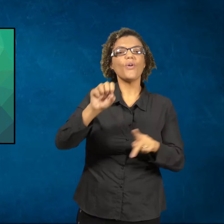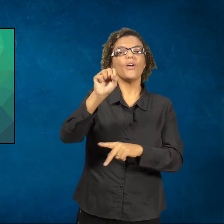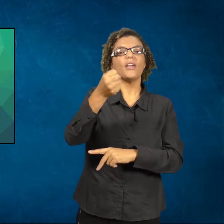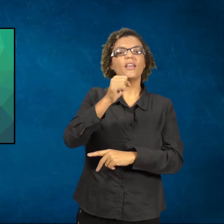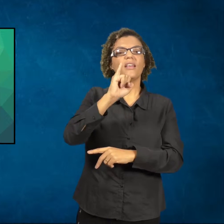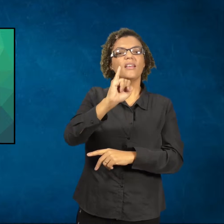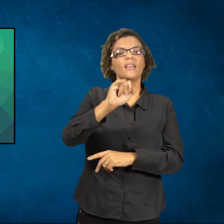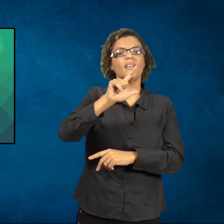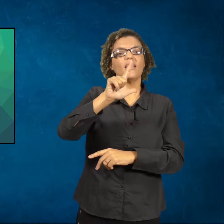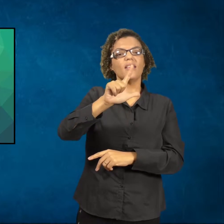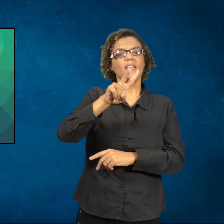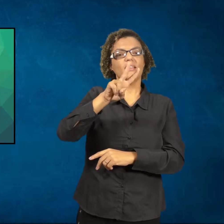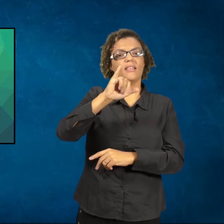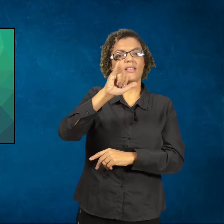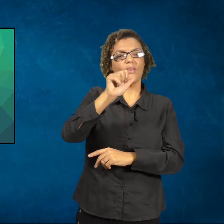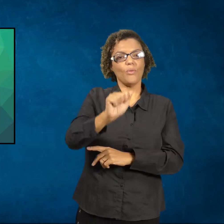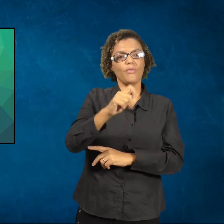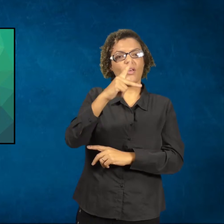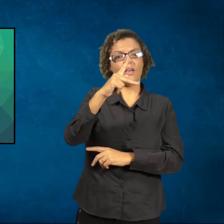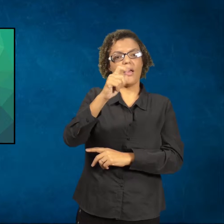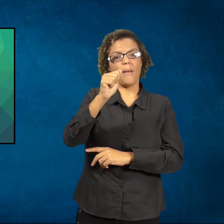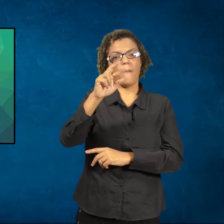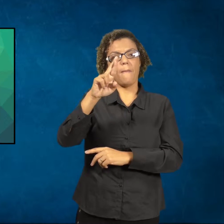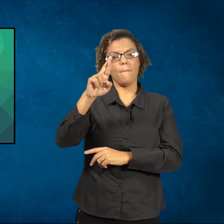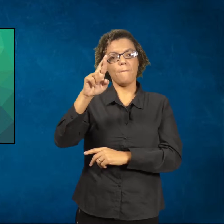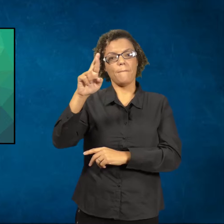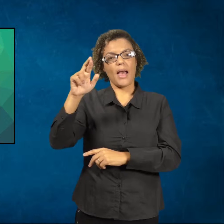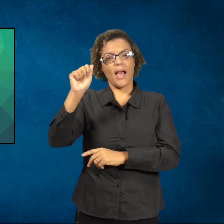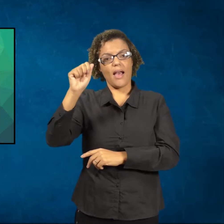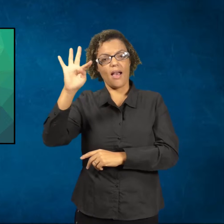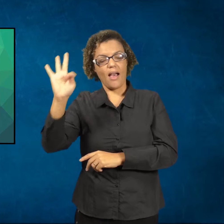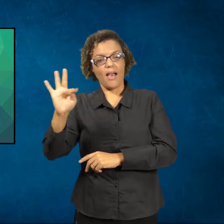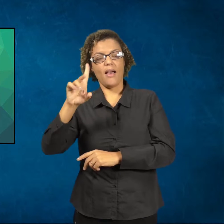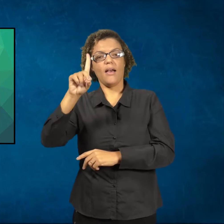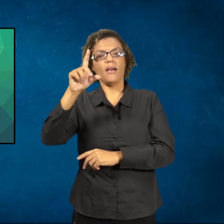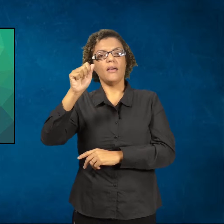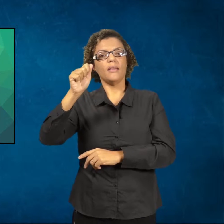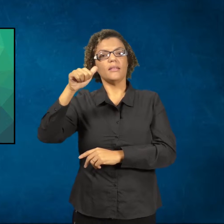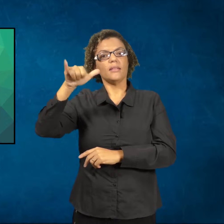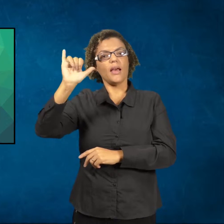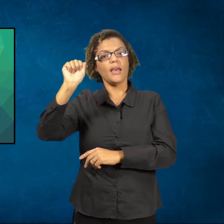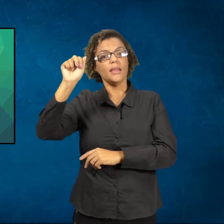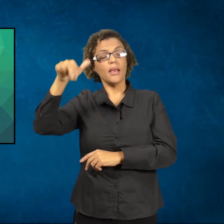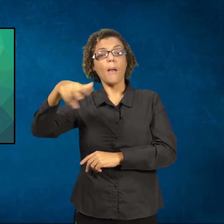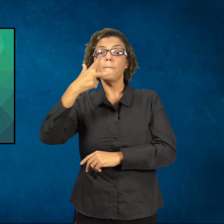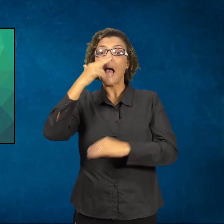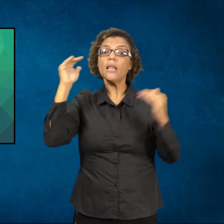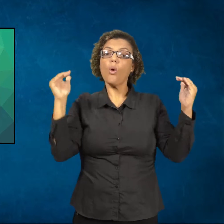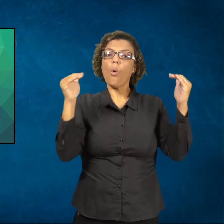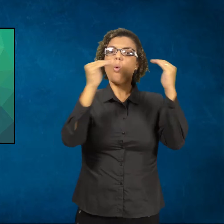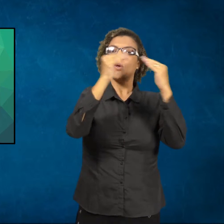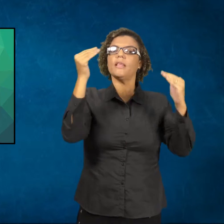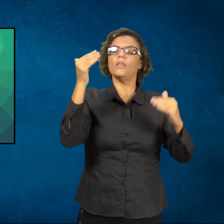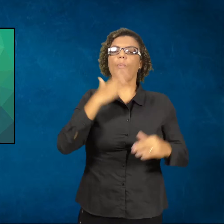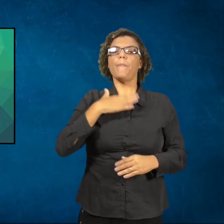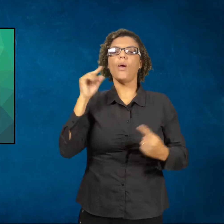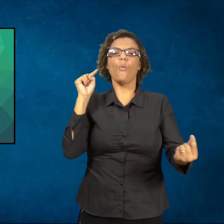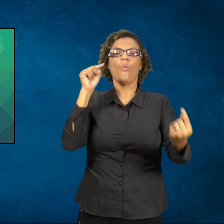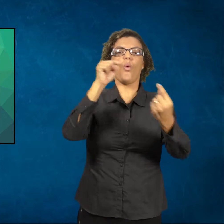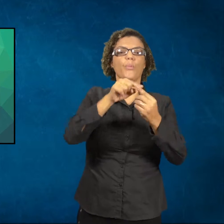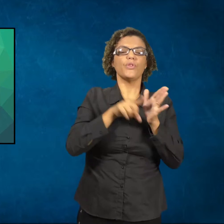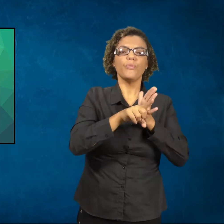mais adequada para os nossos objetivos de pesquisa. Eles coincidiam, essas fases coincidiam com